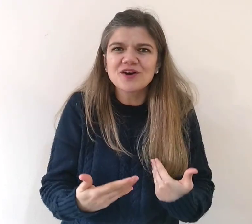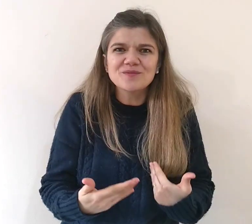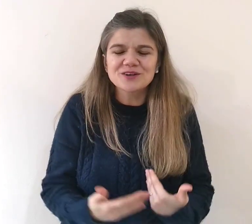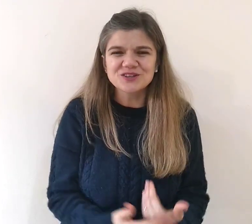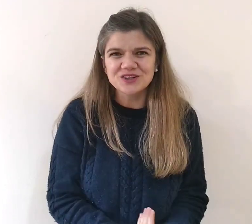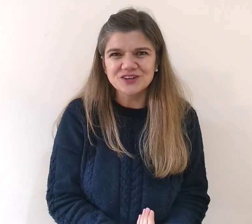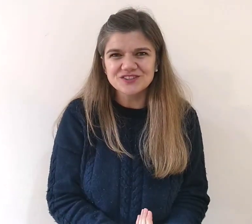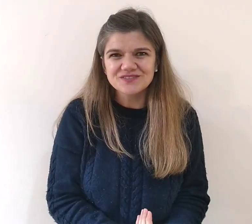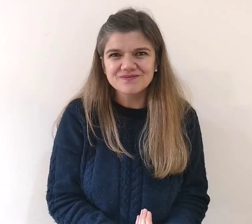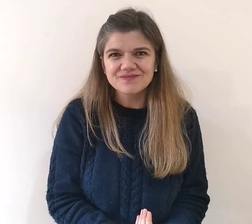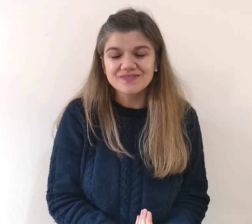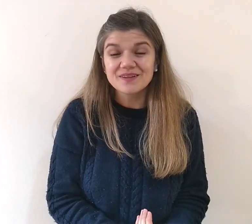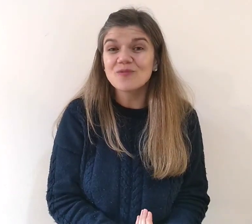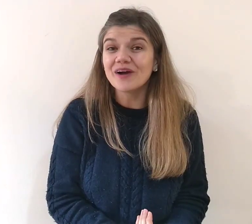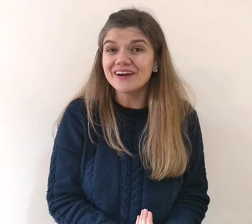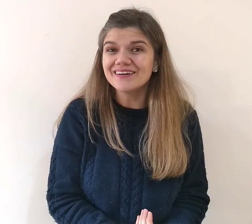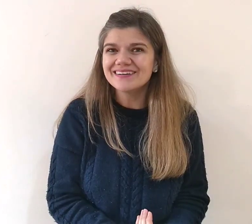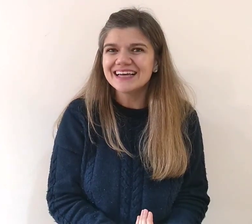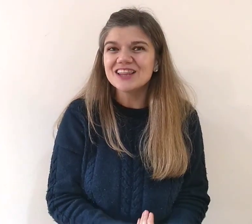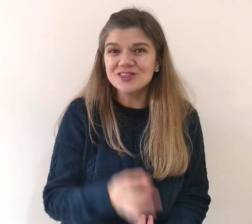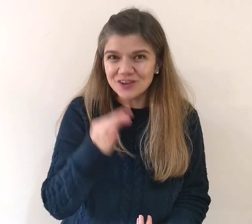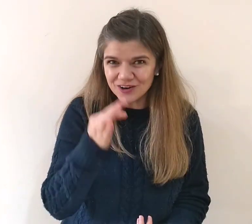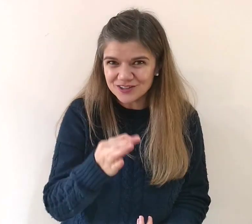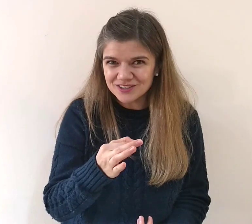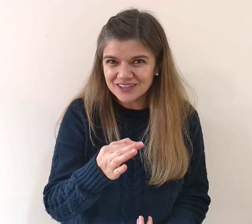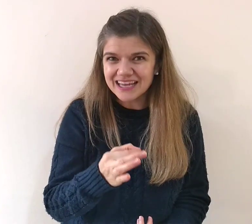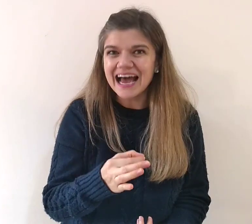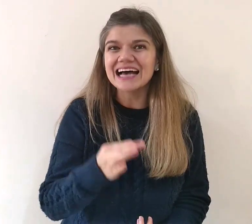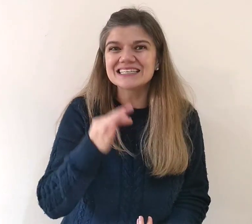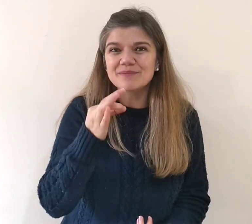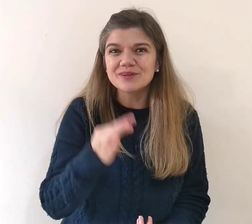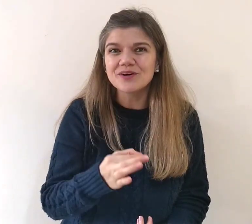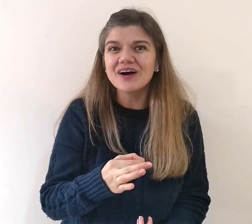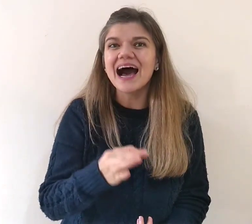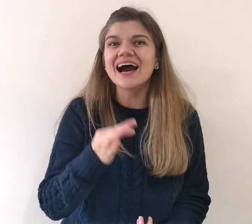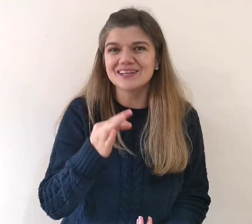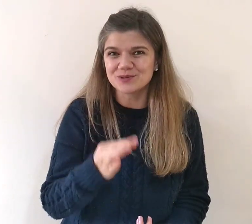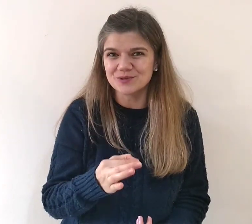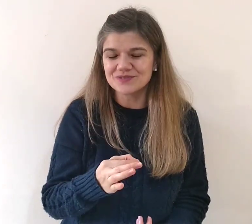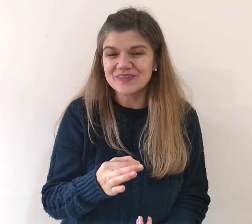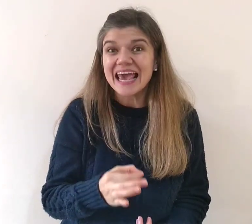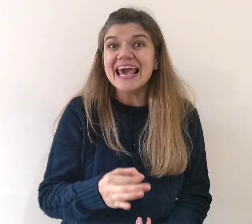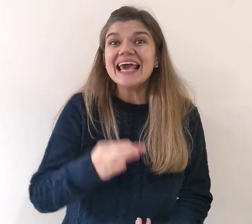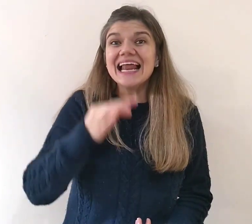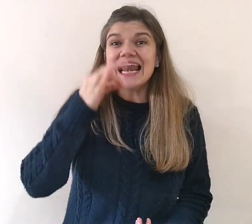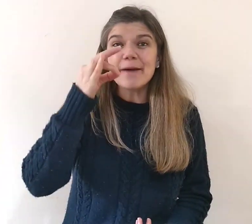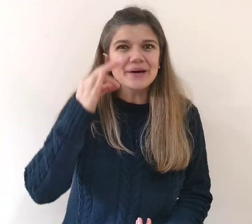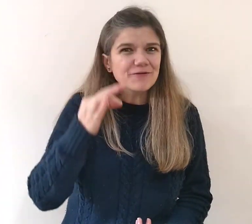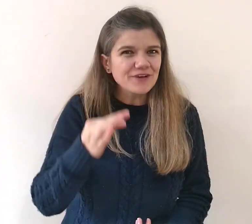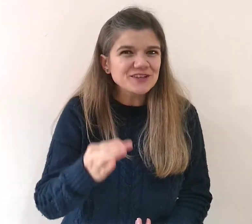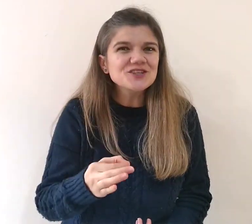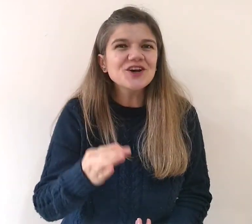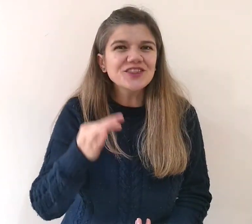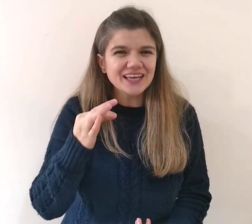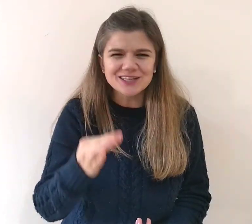como nosotros? Bueno, Dios aceptó a Jesús. La perfección de